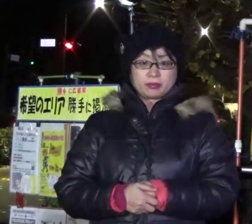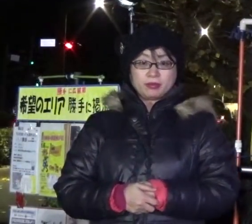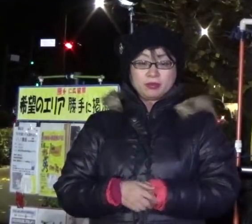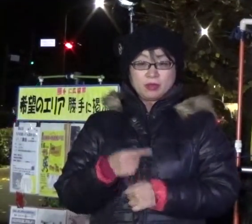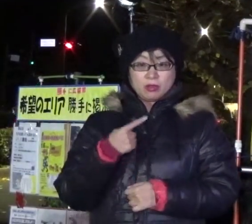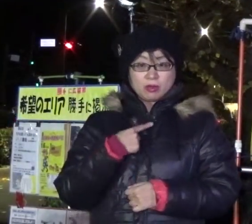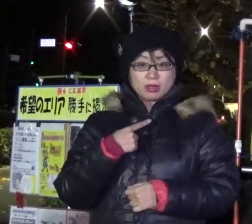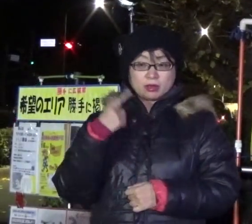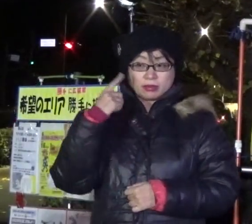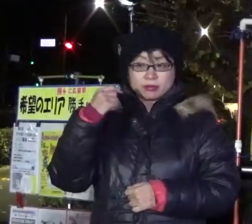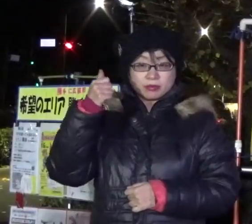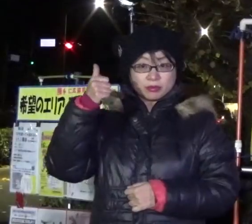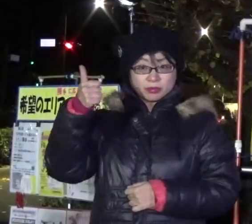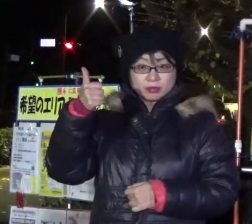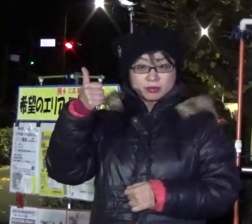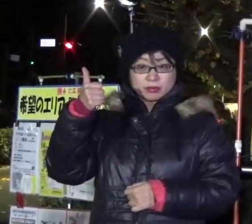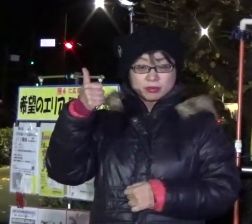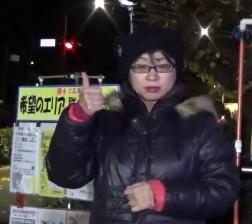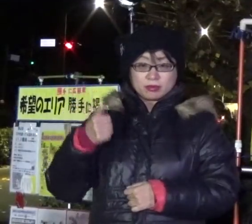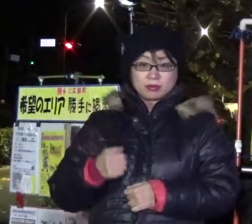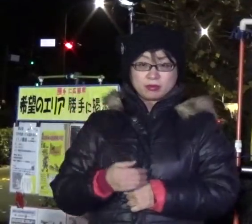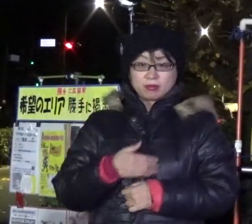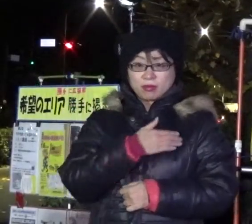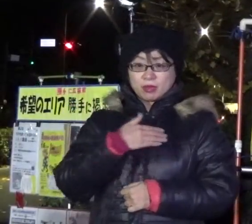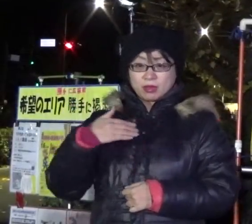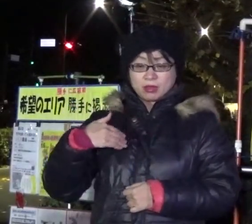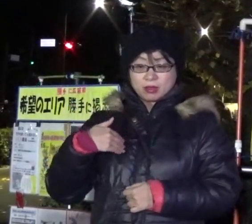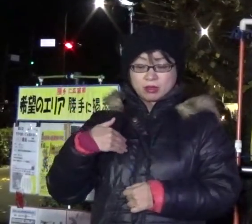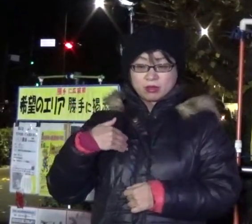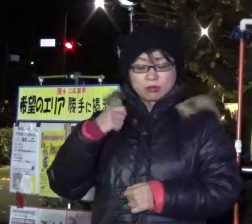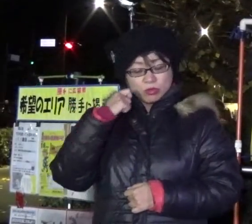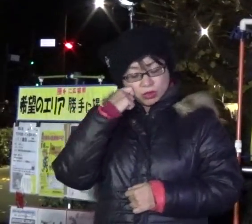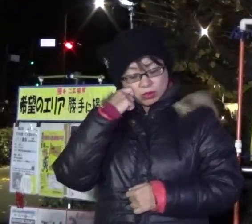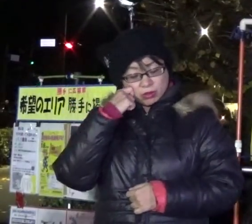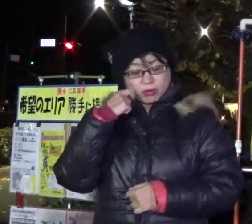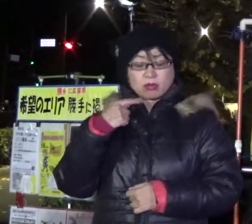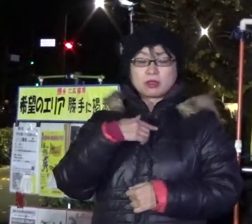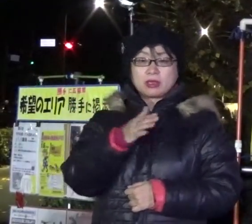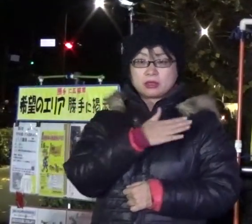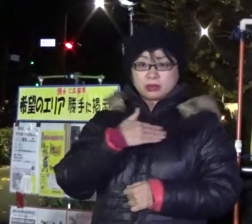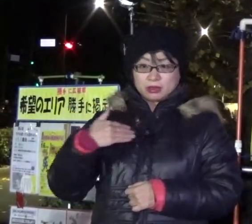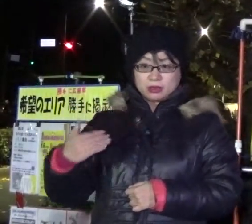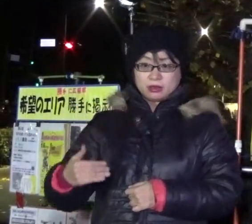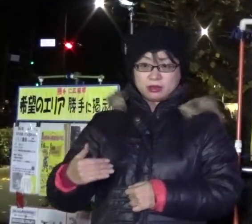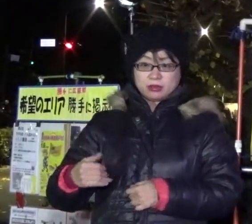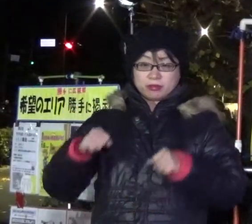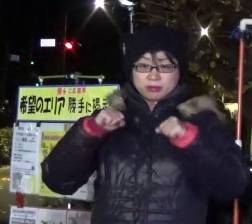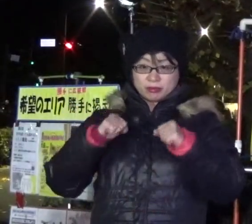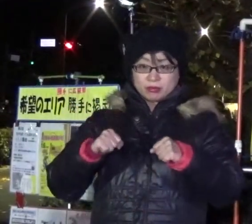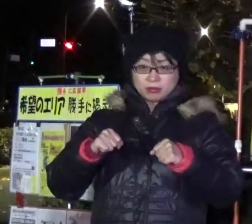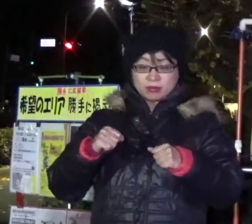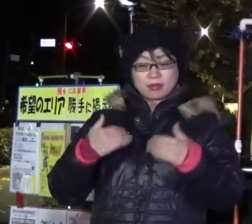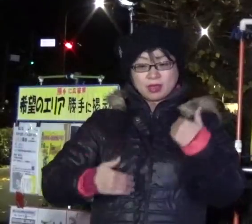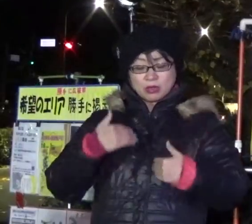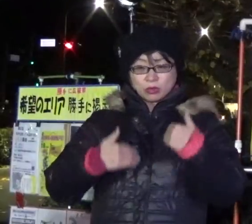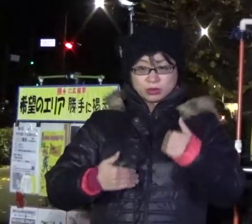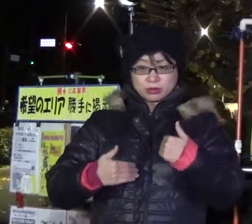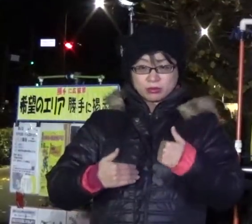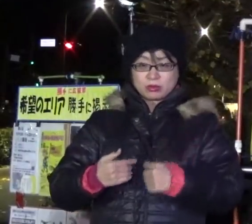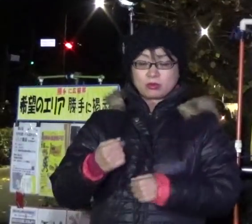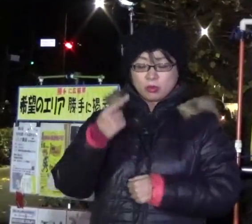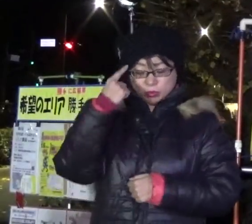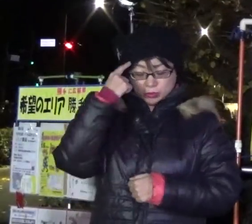我が父が梨えざり氏を今我がするを楽しき行為と言